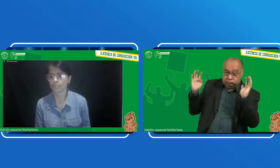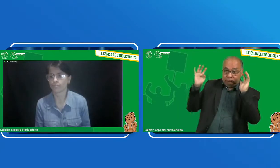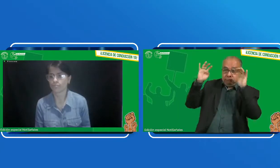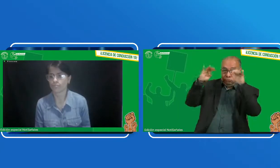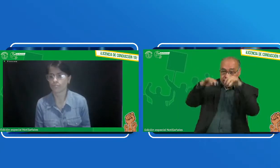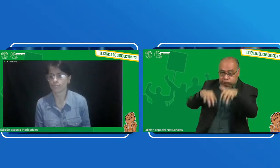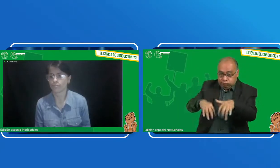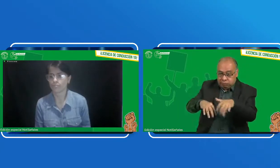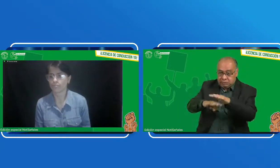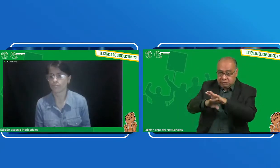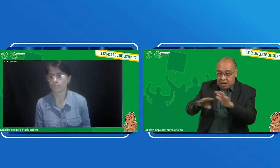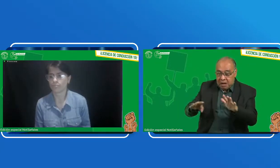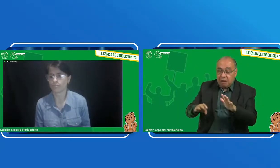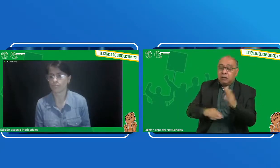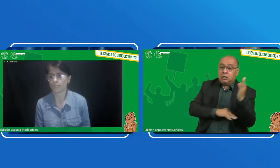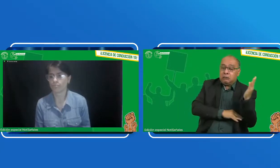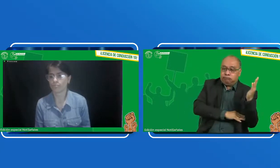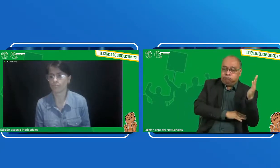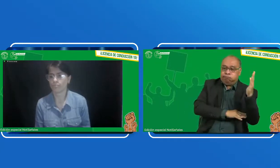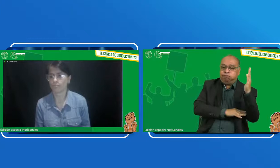mañana, ¿verdad, Sandra?